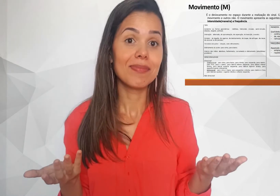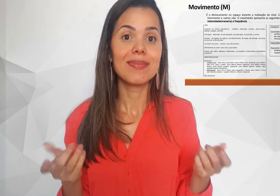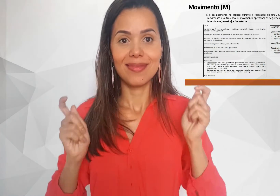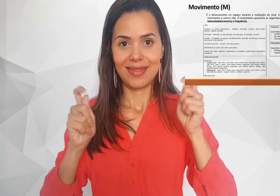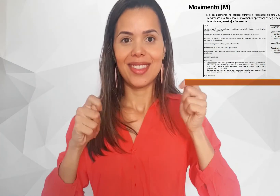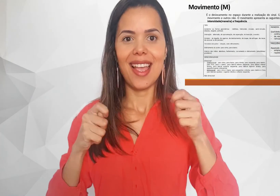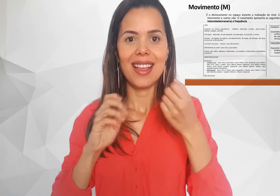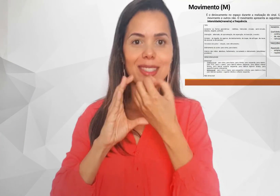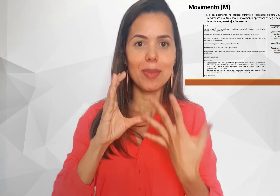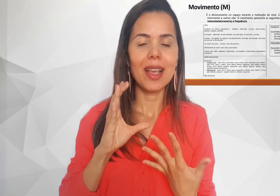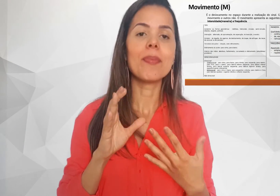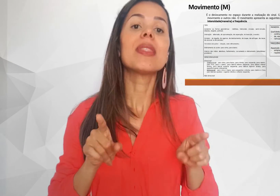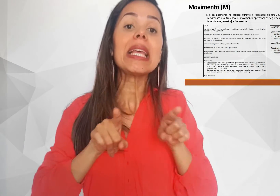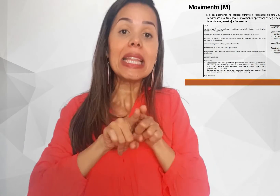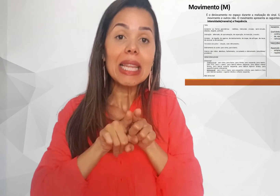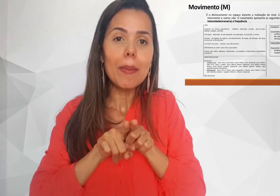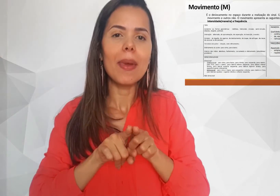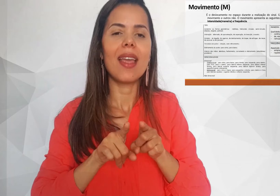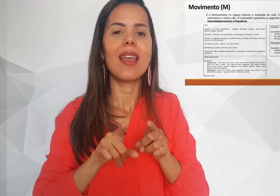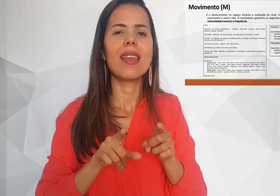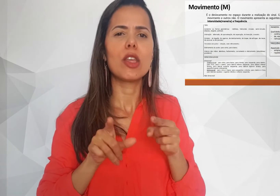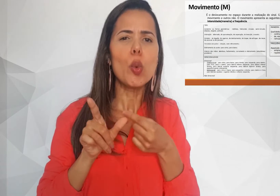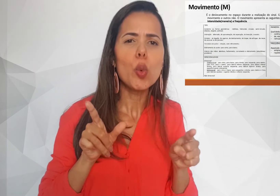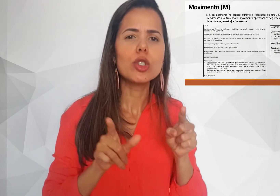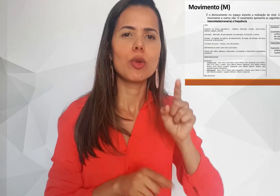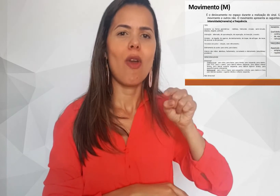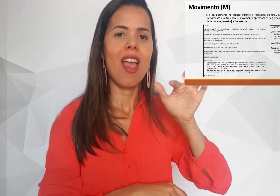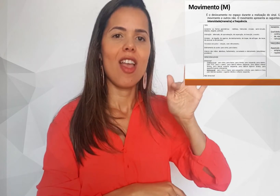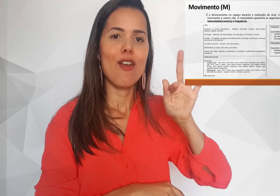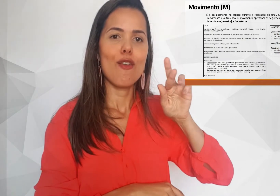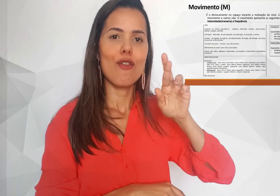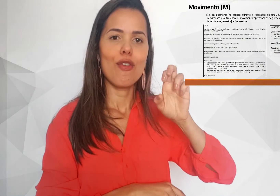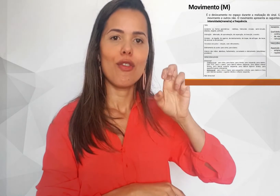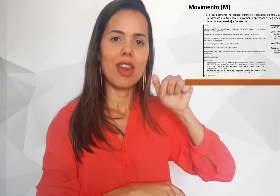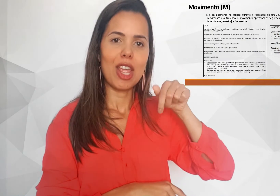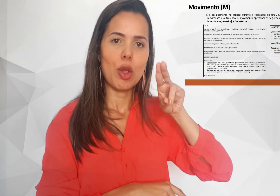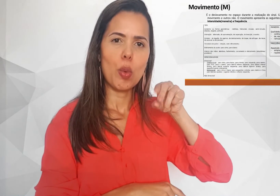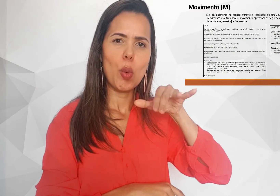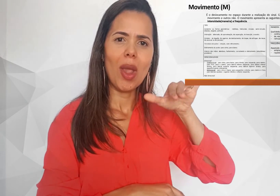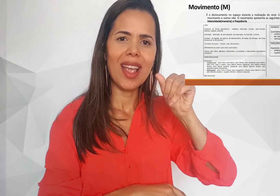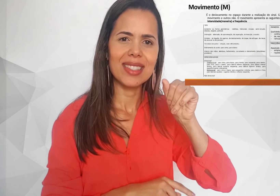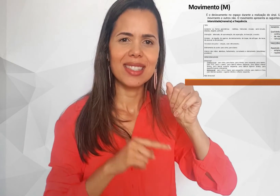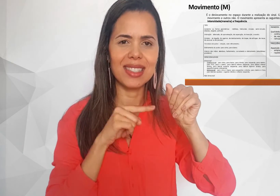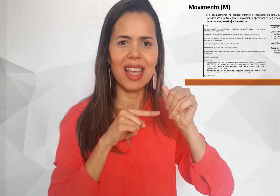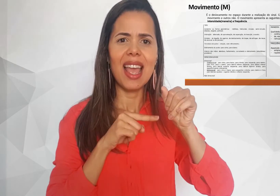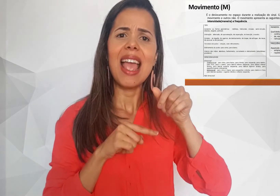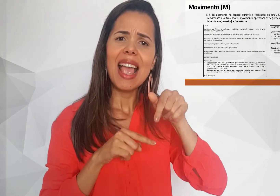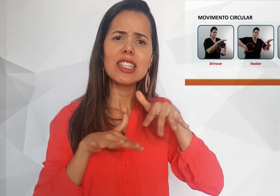para a execução desse movimento? E também quanto à frequência, né? Esse movimento se repete ou não? Ele é só uma vez ou ele é